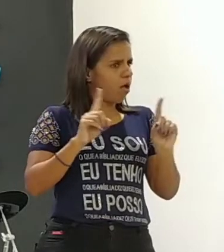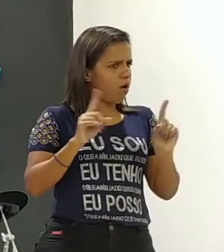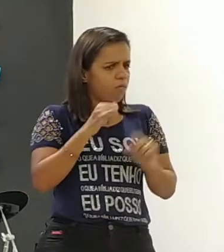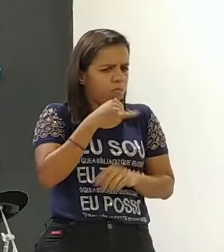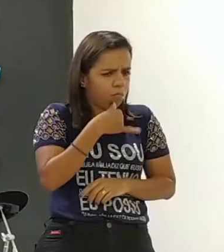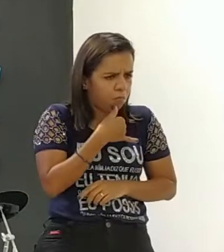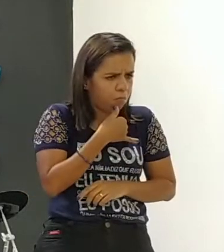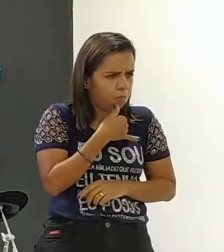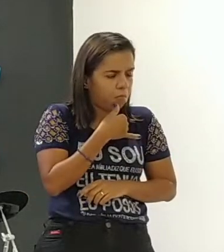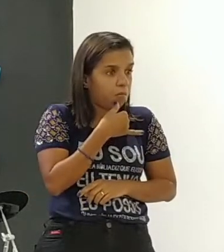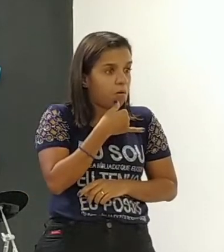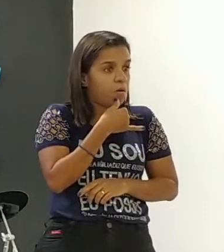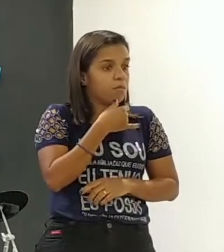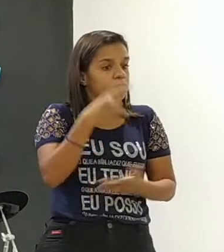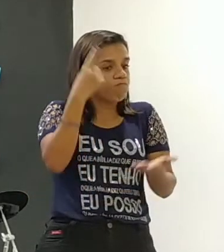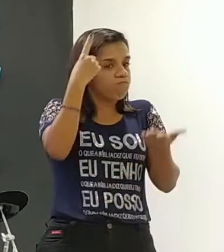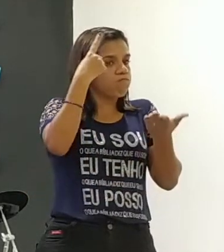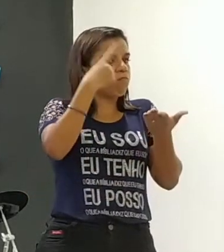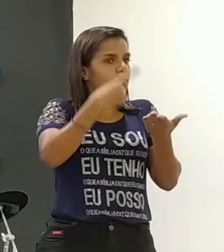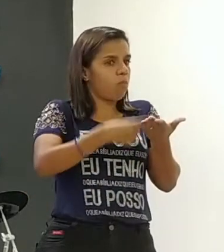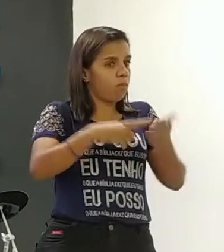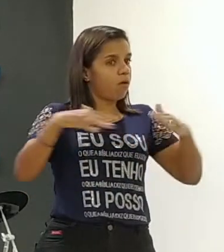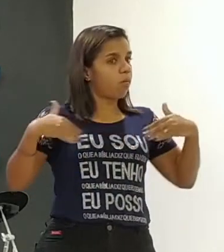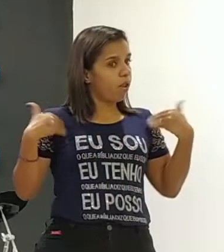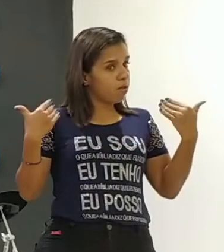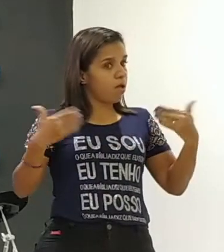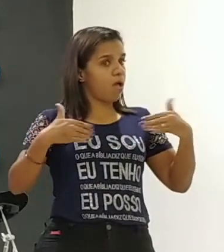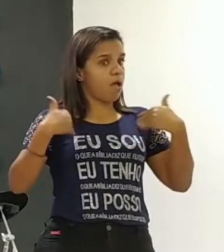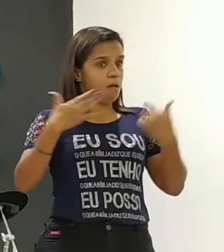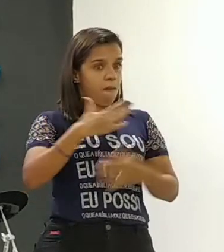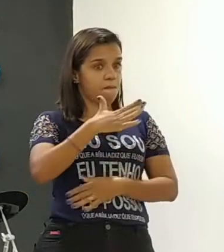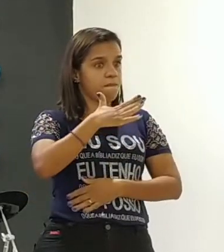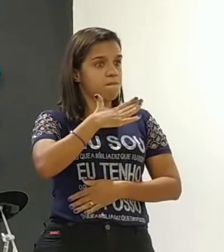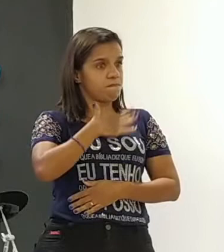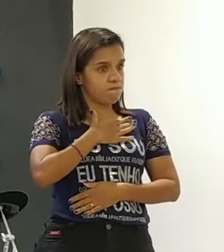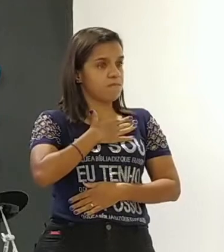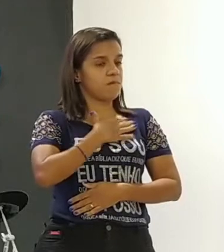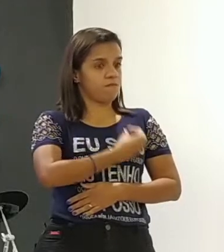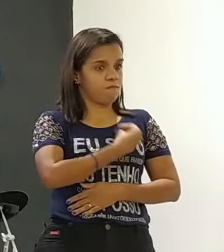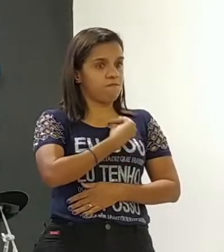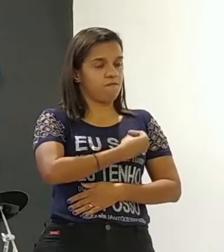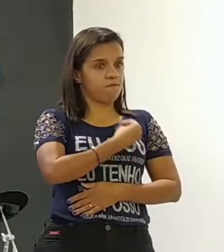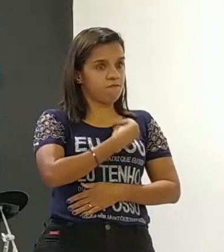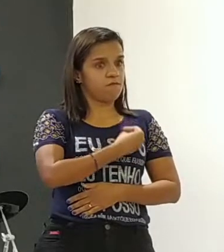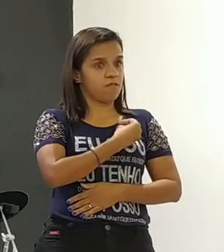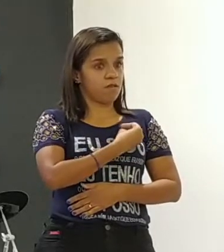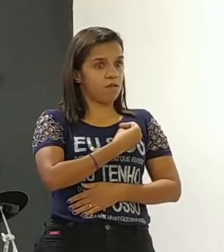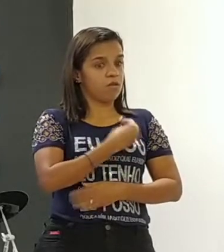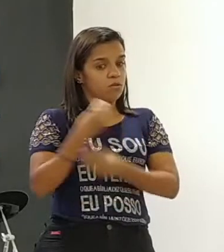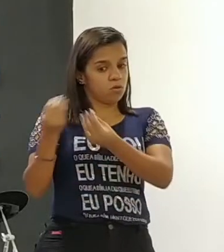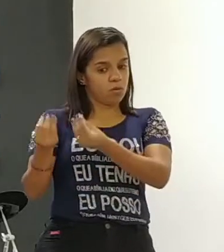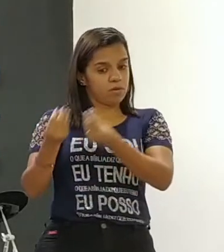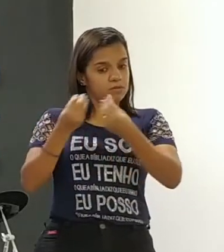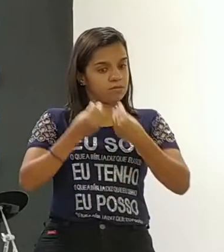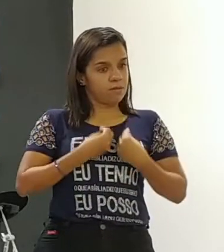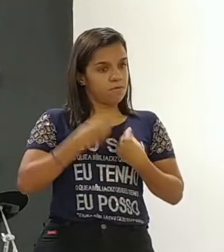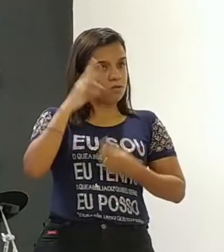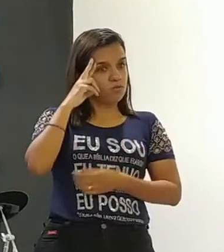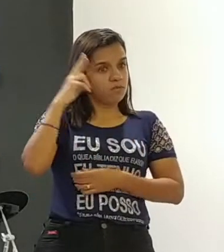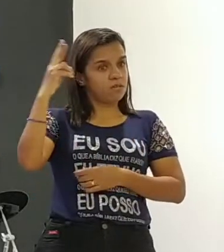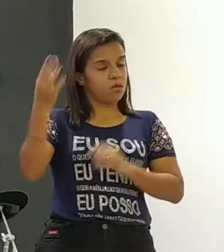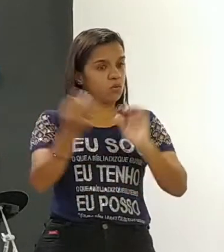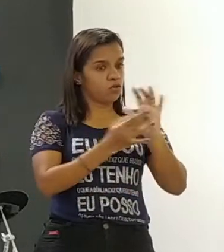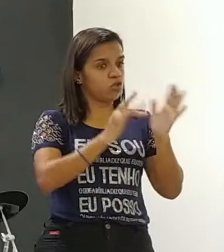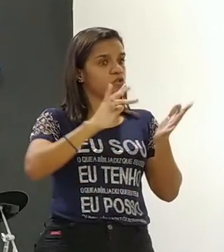com peso, mas que cumpra com alegria a minha carreira e o ministério que recebi do Senhor Jesus,